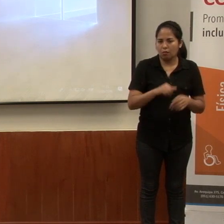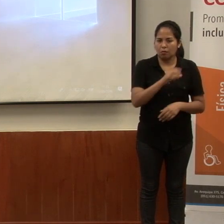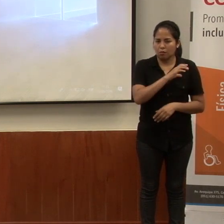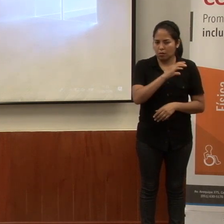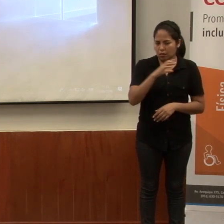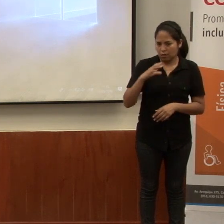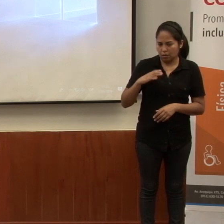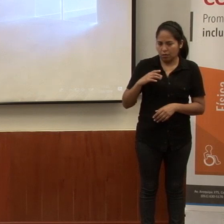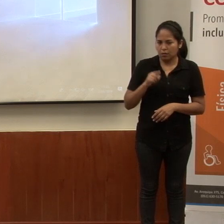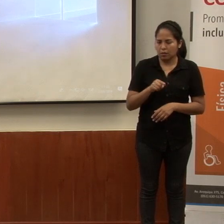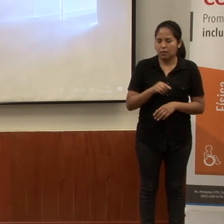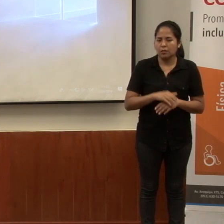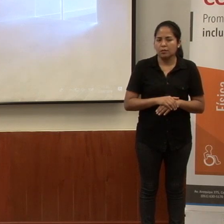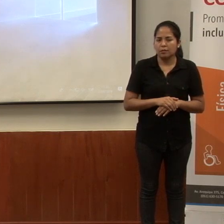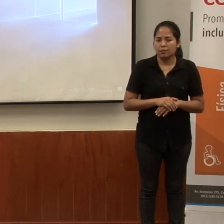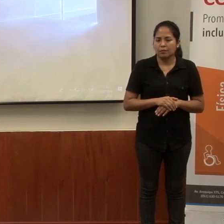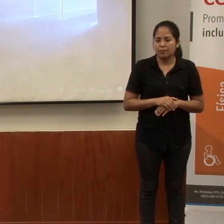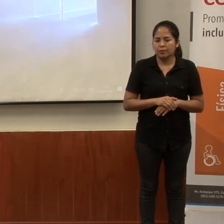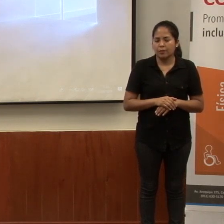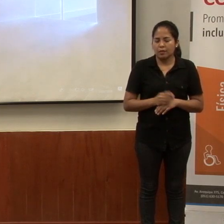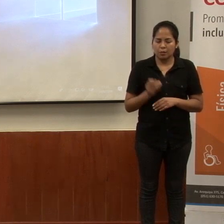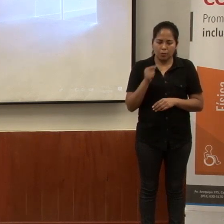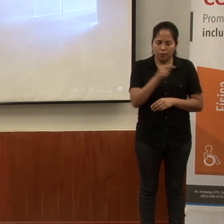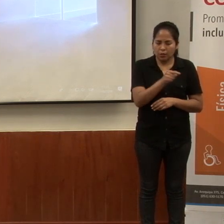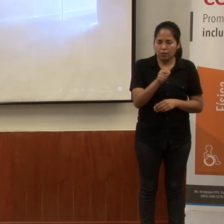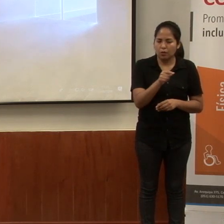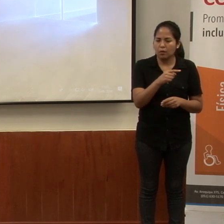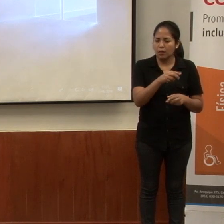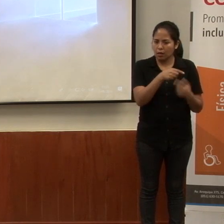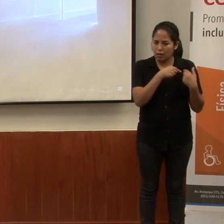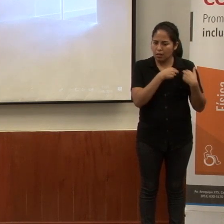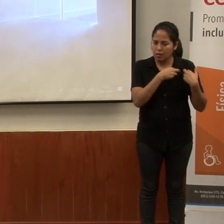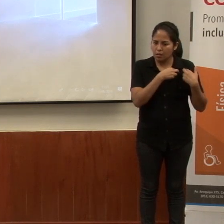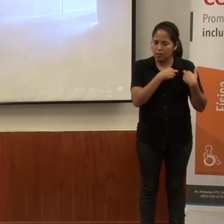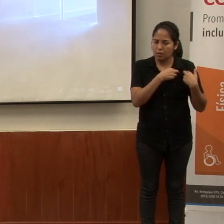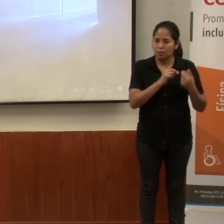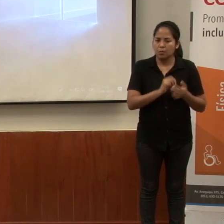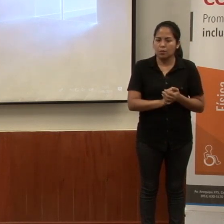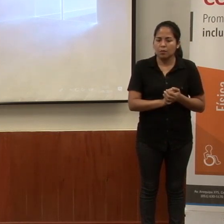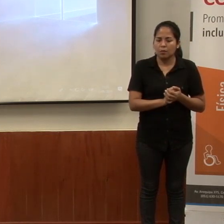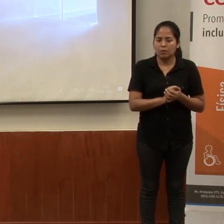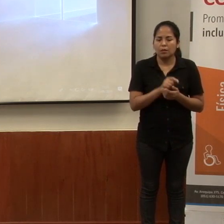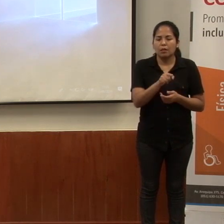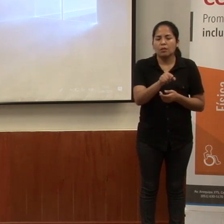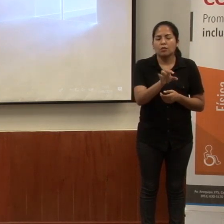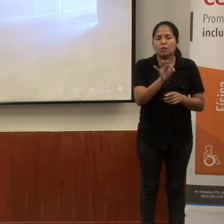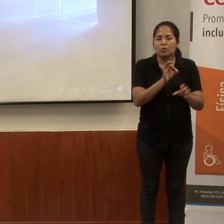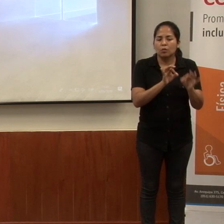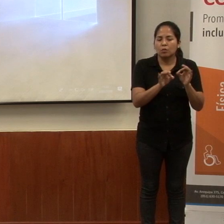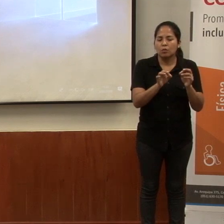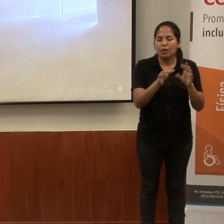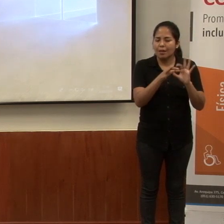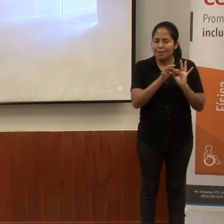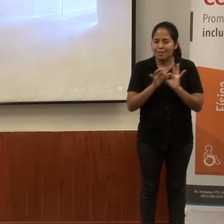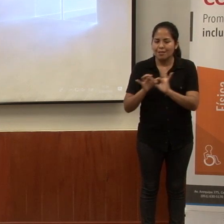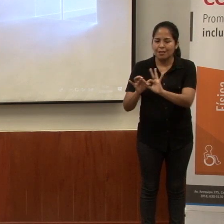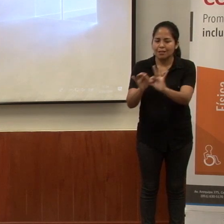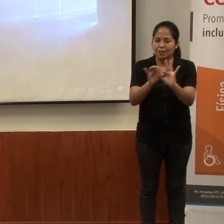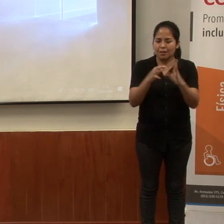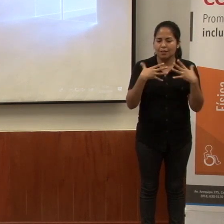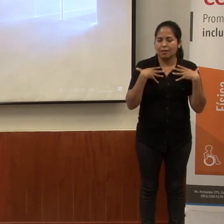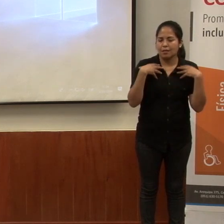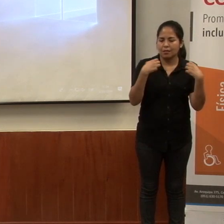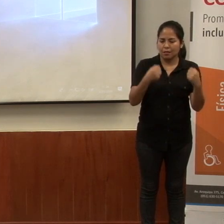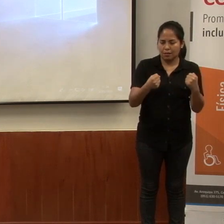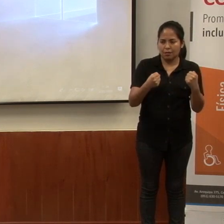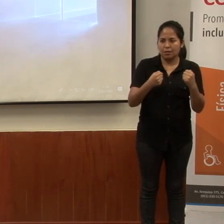metiendo para que cada una de ellas seleccione una red integral de salud. Esto lo estamos haciendo